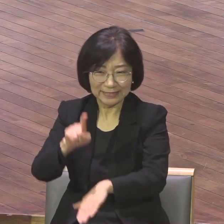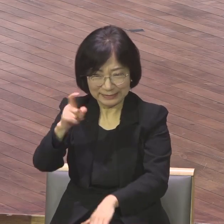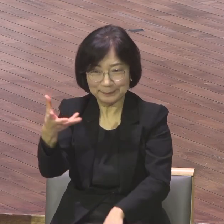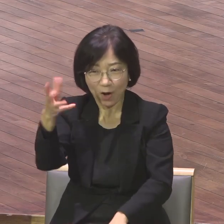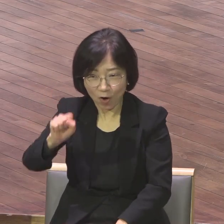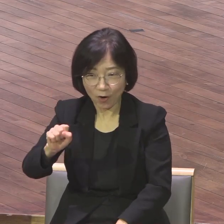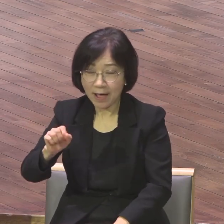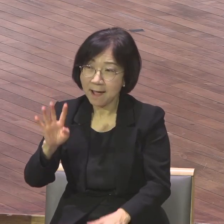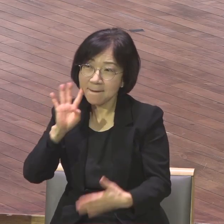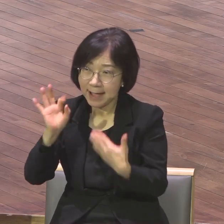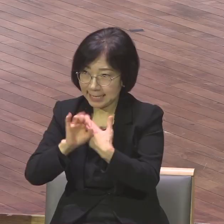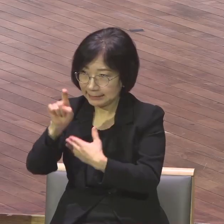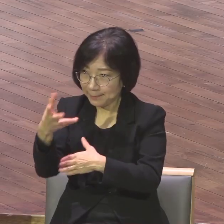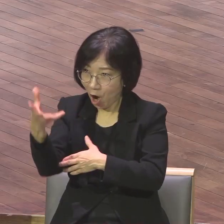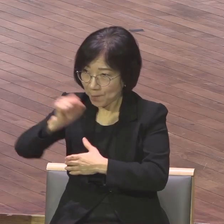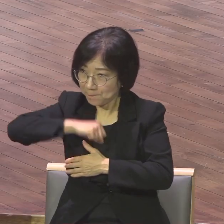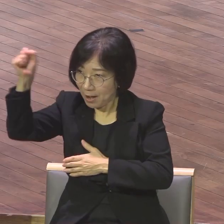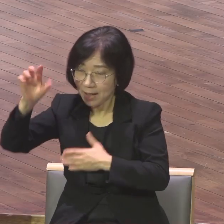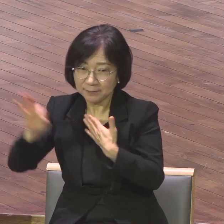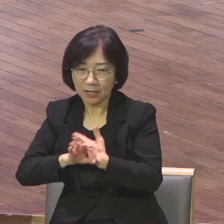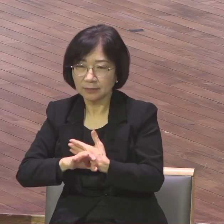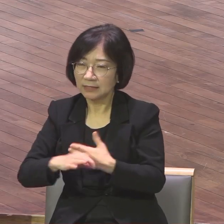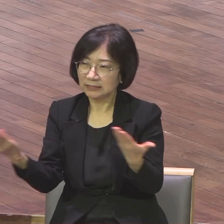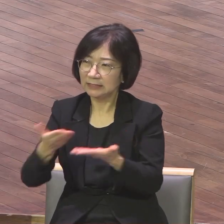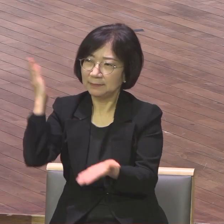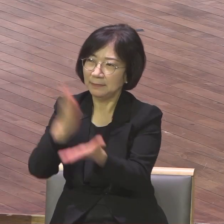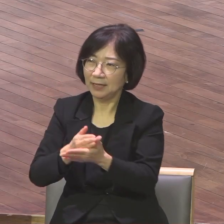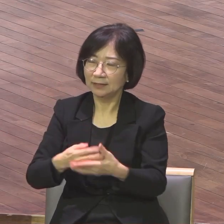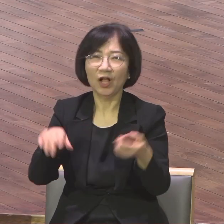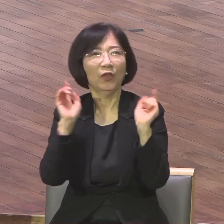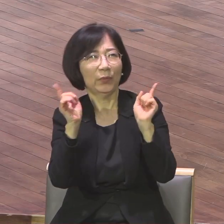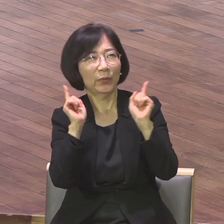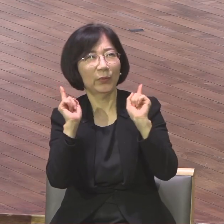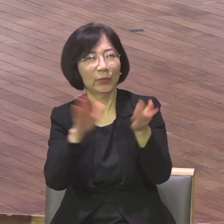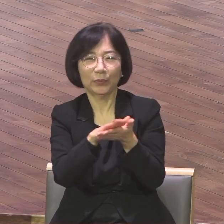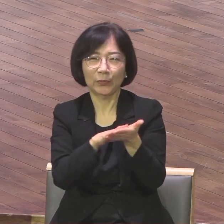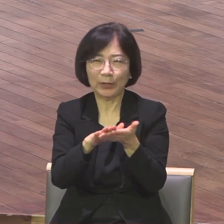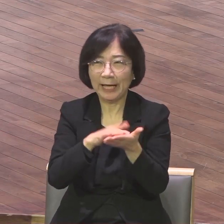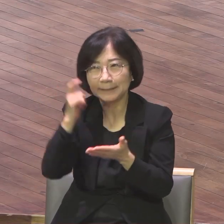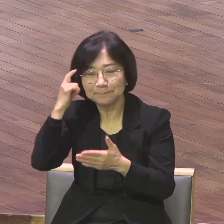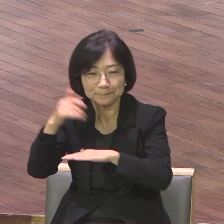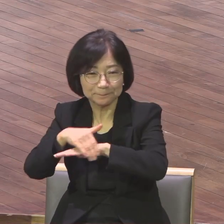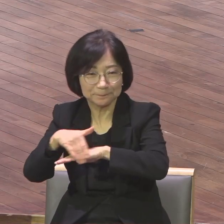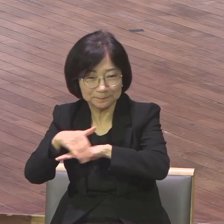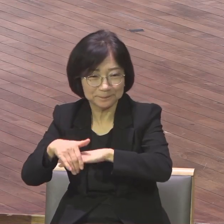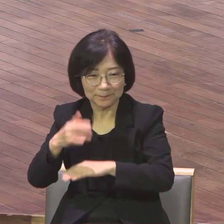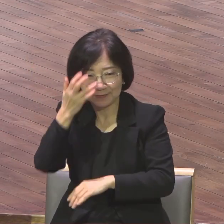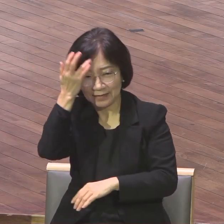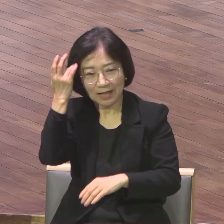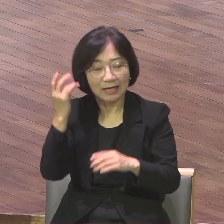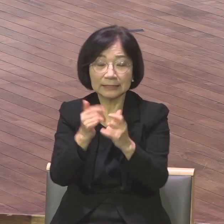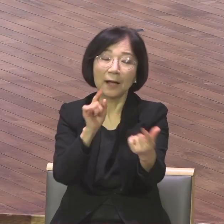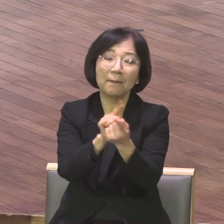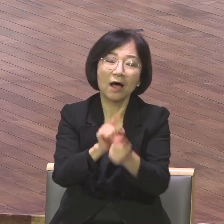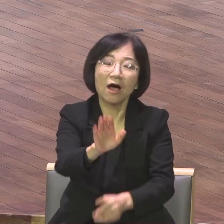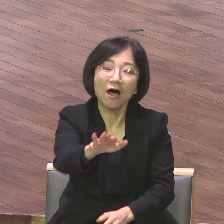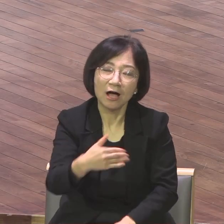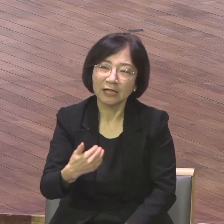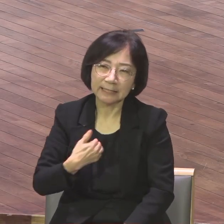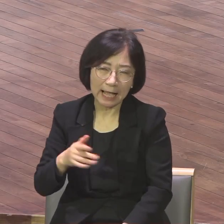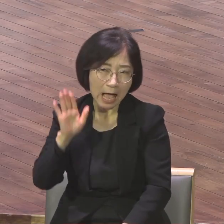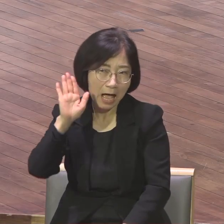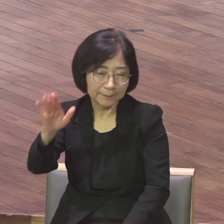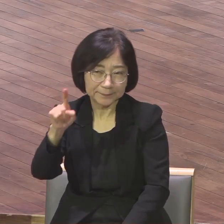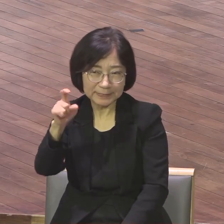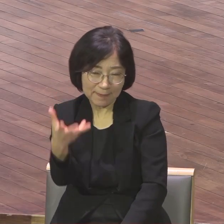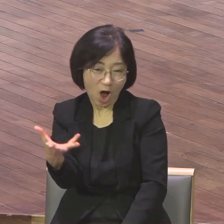놀 거다. 그런 목표를 가지고 누구를 만나도 나는 10억 벌면, 나는 이제부터 딱 10억 벌면 나는